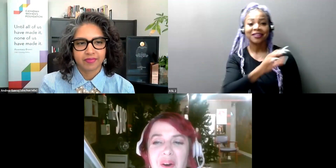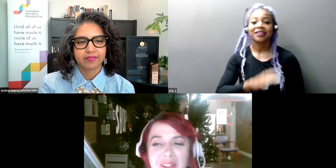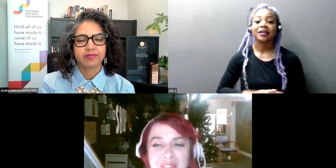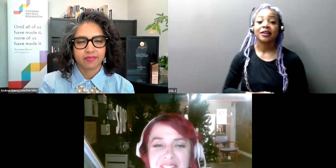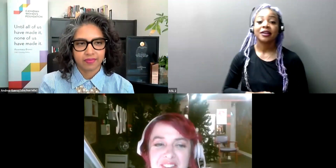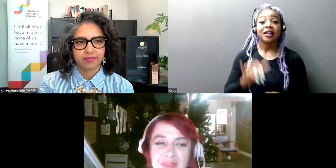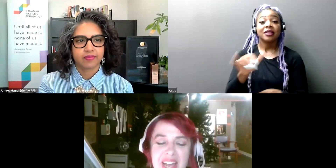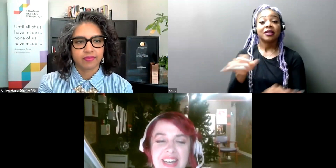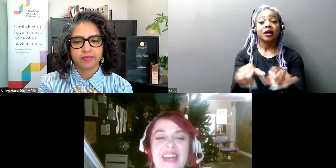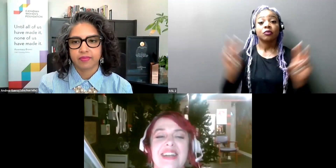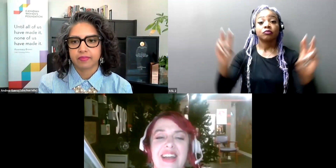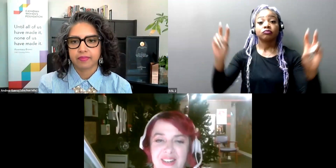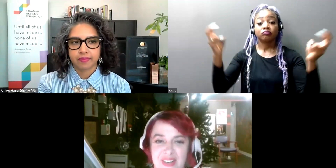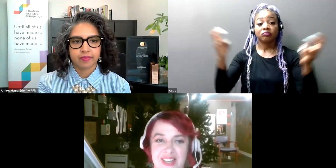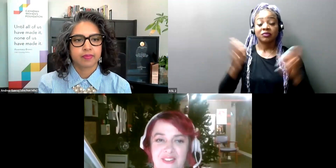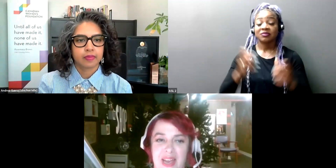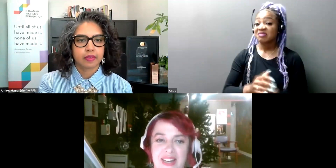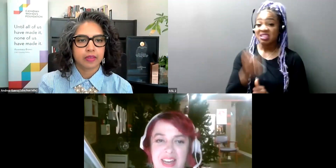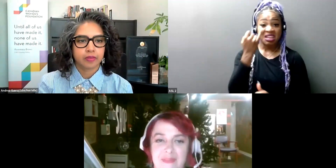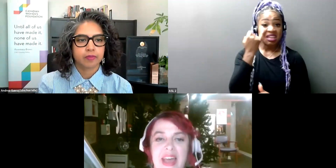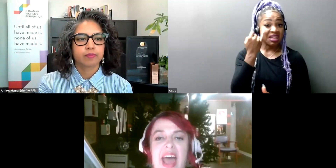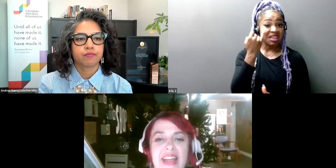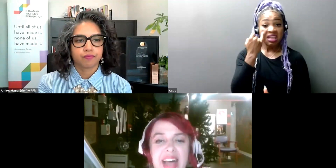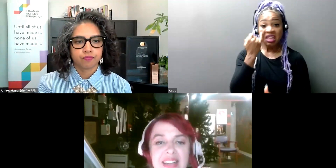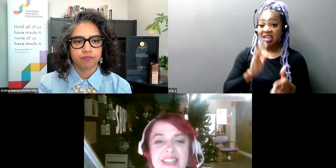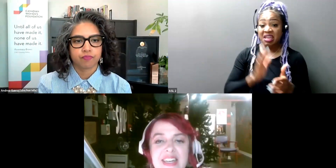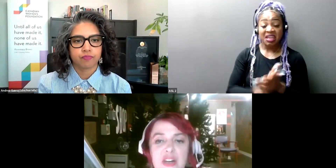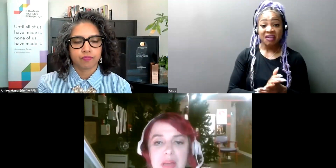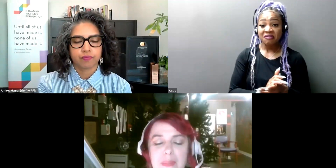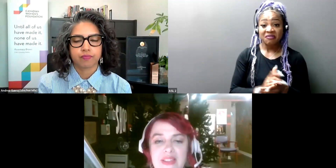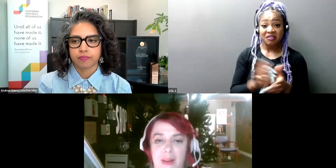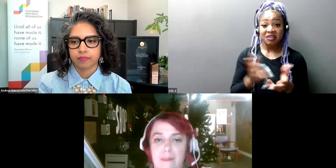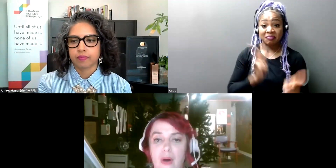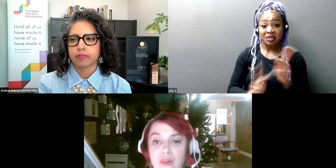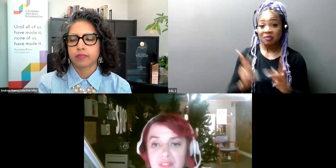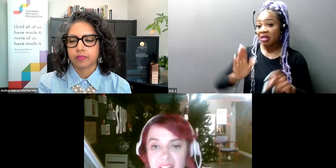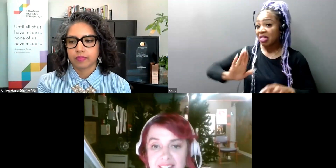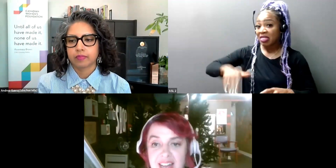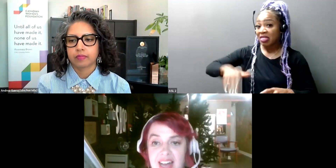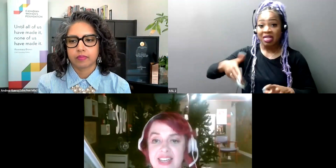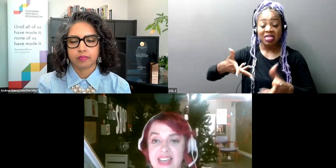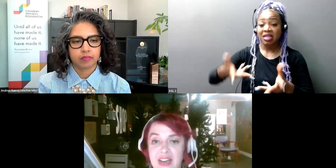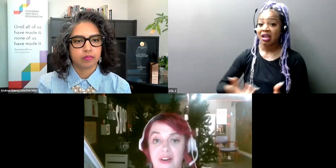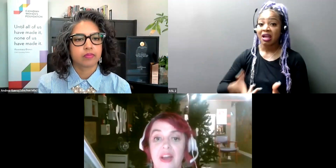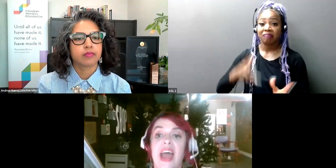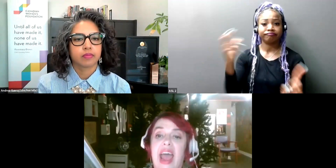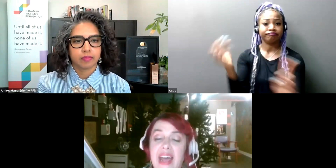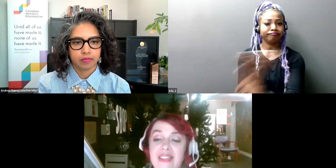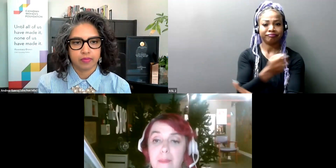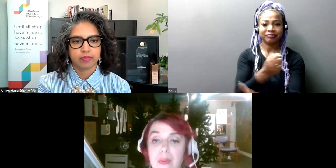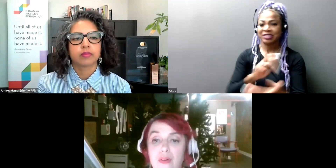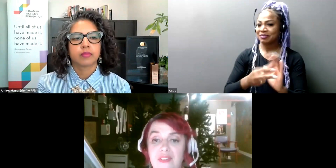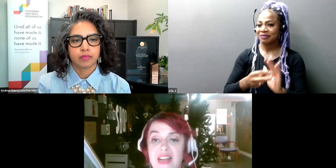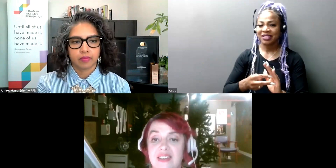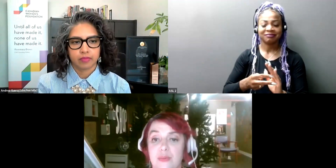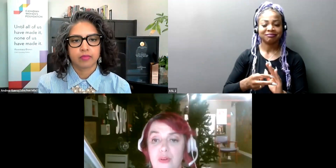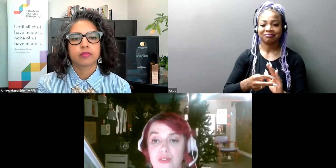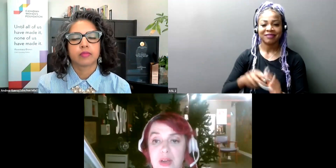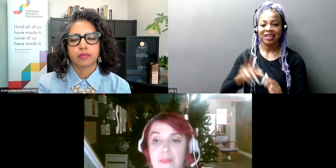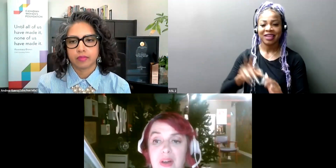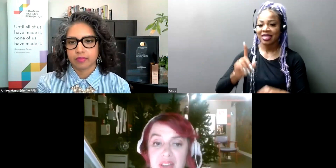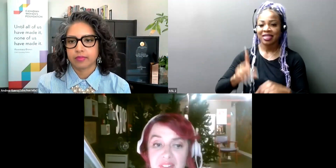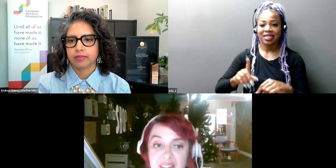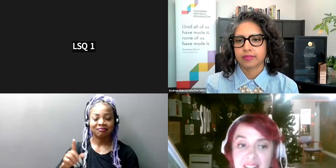aussi. Cette citation, c'est « Tant que nous ne l'aurons pas tous atteint l'équité, personne ne l'aura ». Et c'est vraiment une